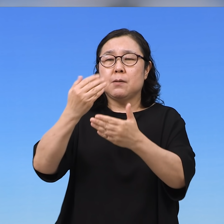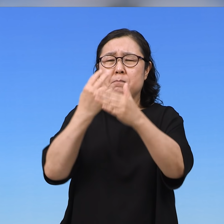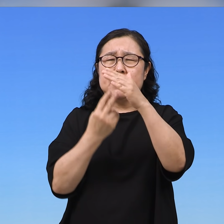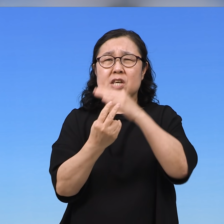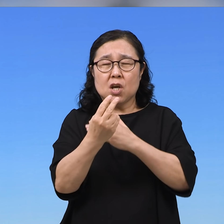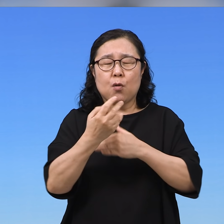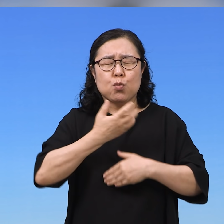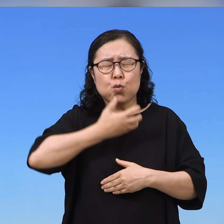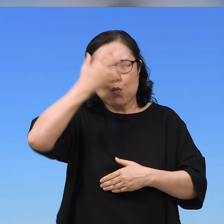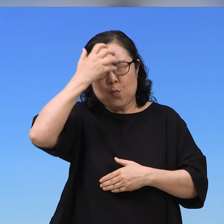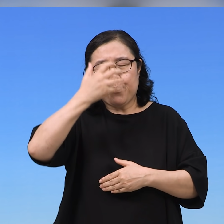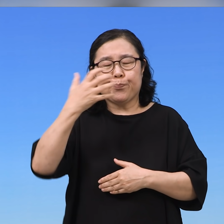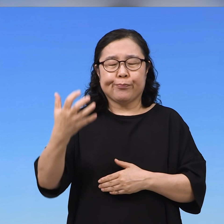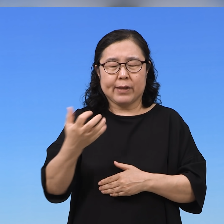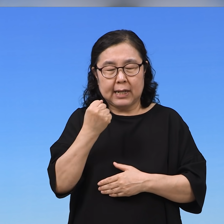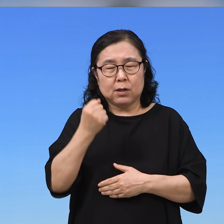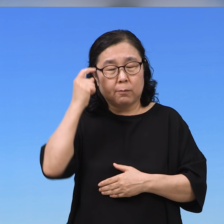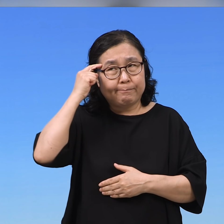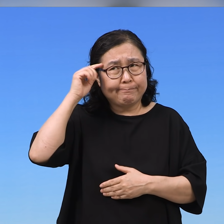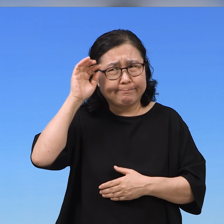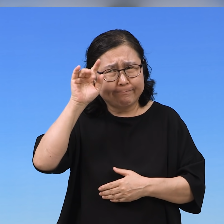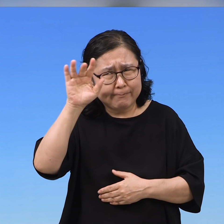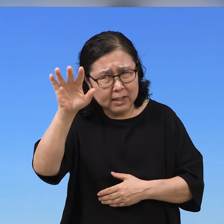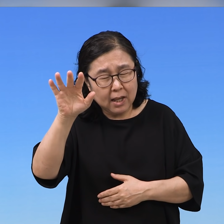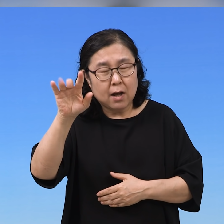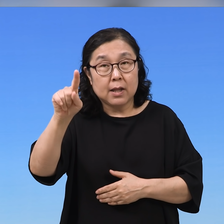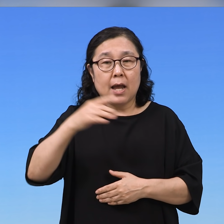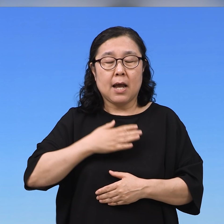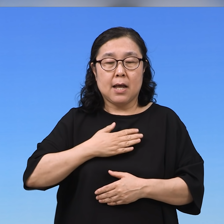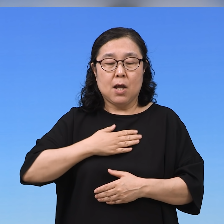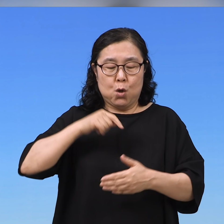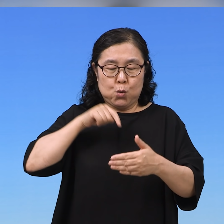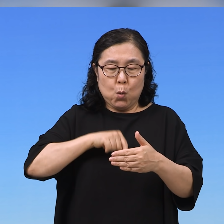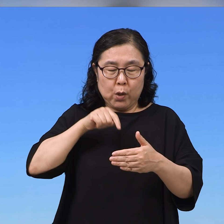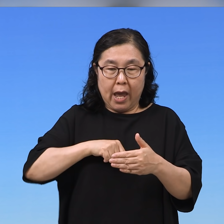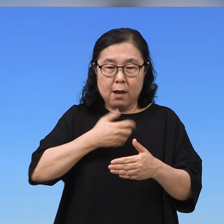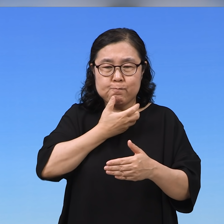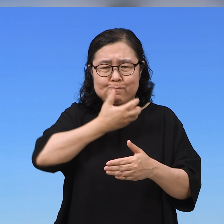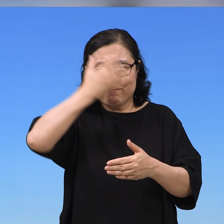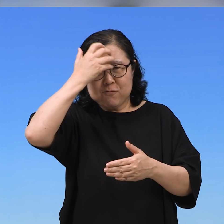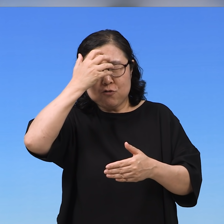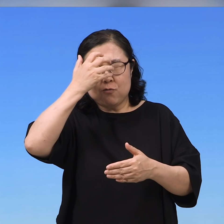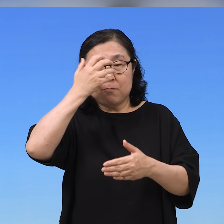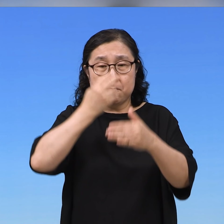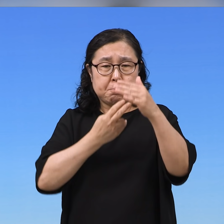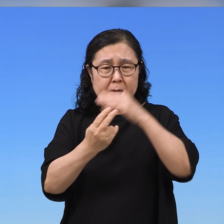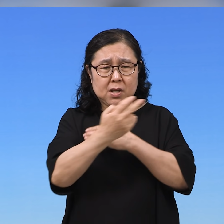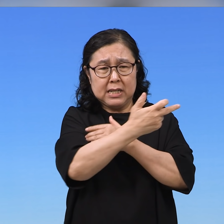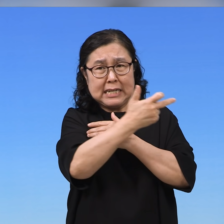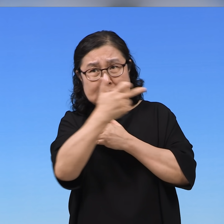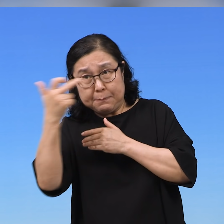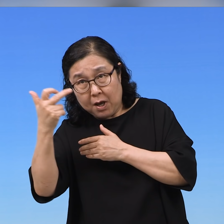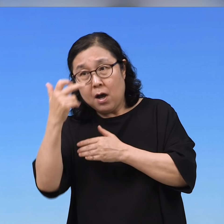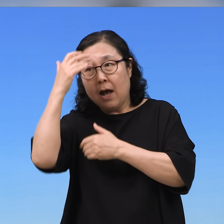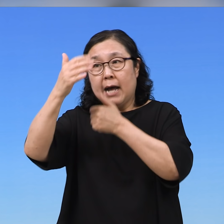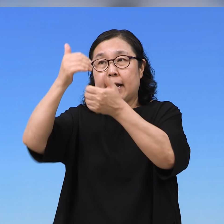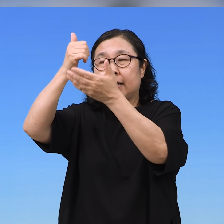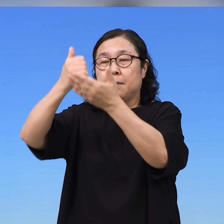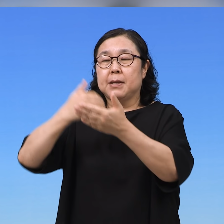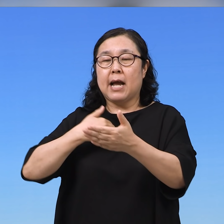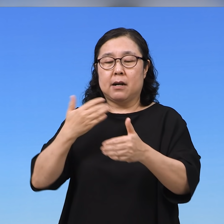꿈과 비전이 있으면 그 꿈과 비전의 무게만큼 그 사람을 키워주셔야 그 꿈이 이루어질 거